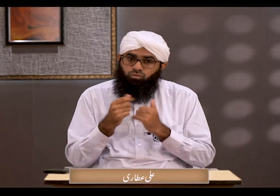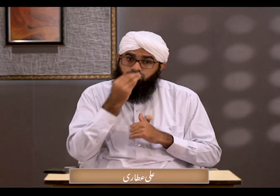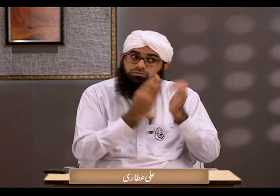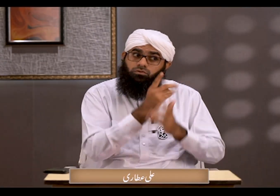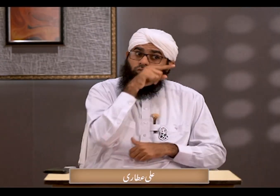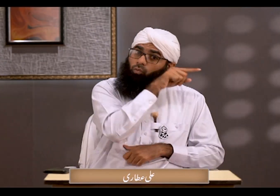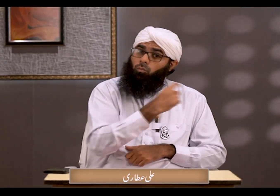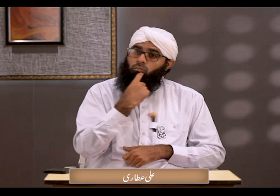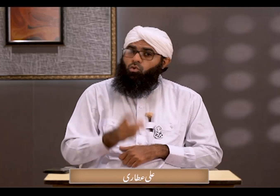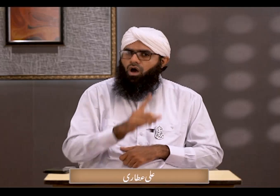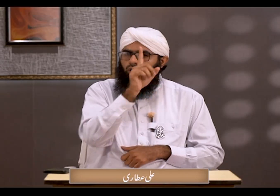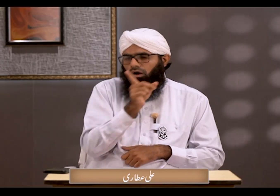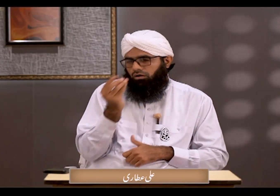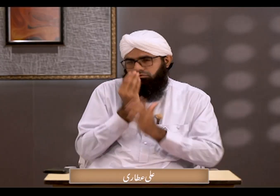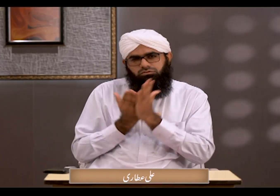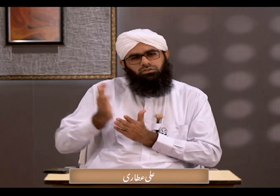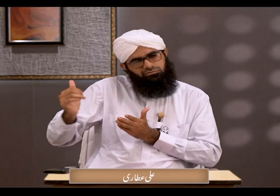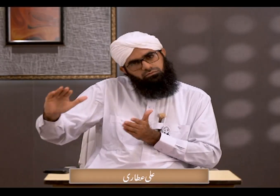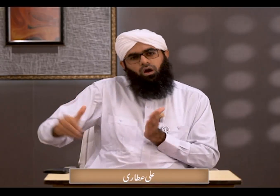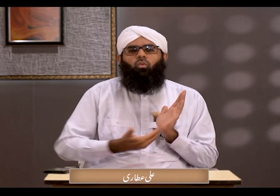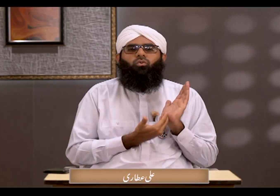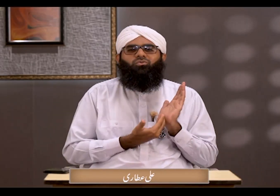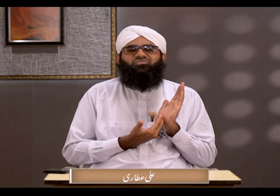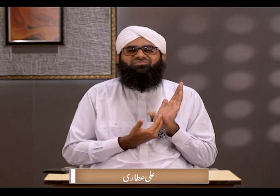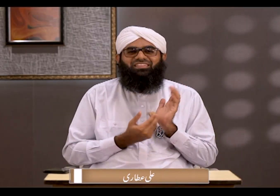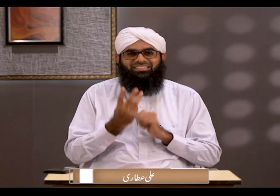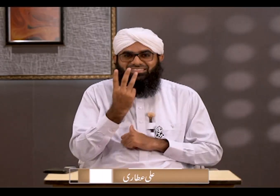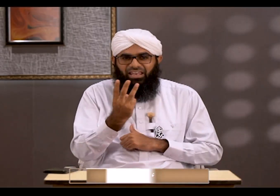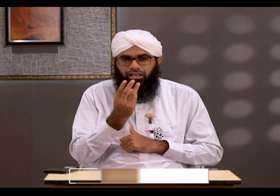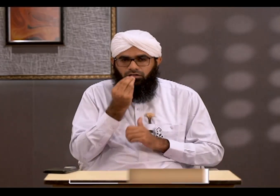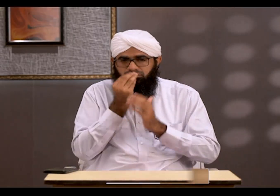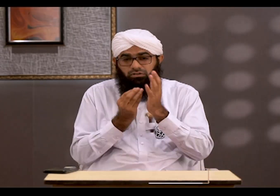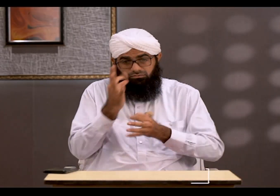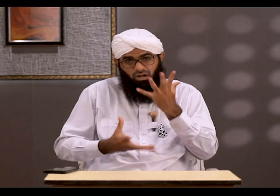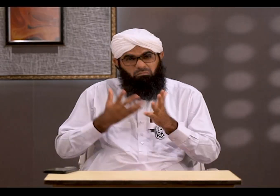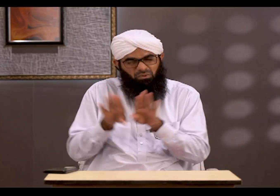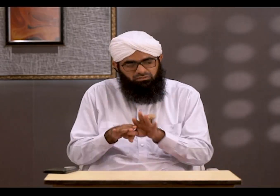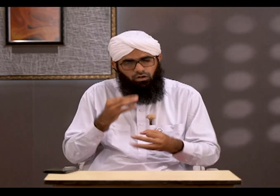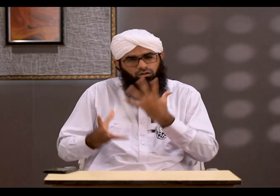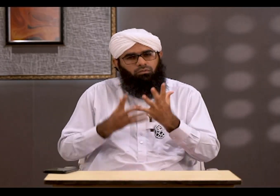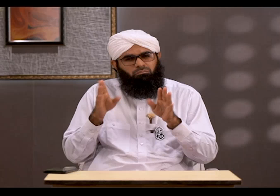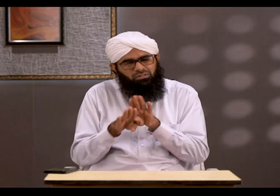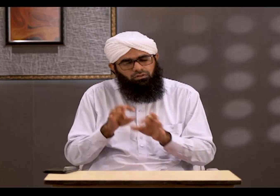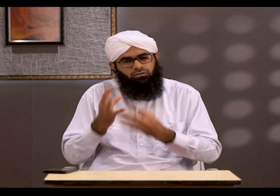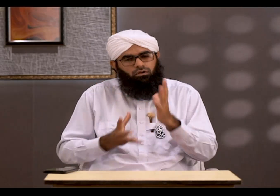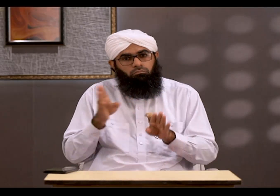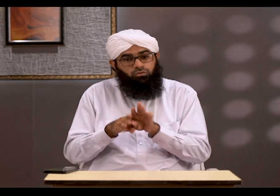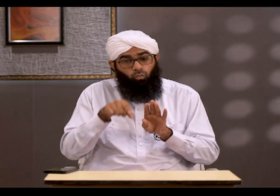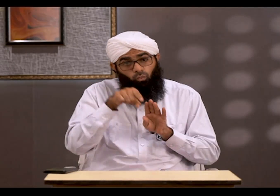کو جنت میں داخل کر دے، اور جس شخص نے 3 مرتبہ دوزخ سے پناہ مانگی تو دوزخ دعا کرتی ہے کہ یا اللہ اسے آگ سے